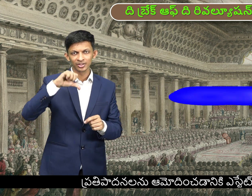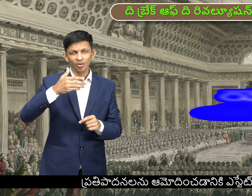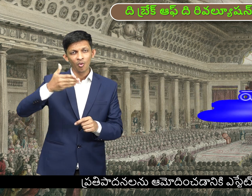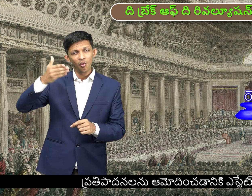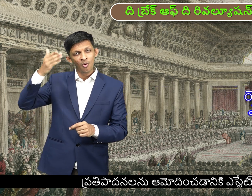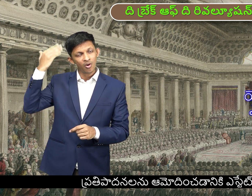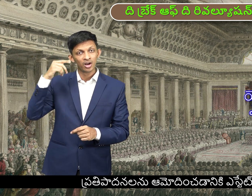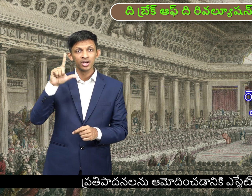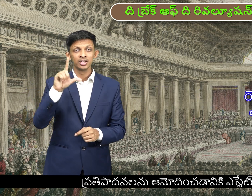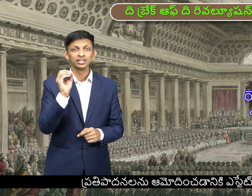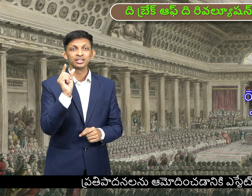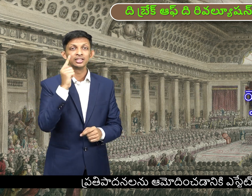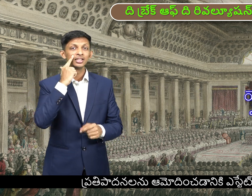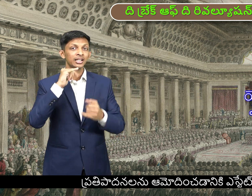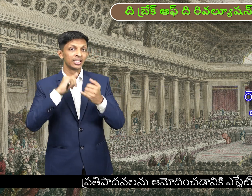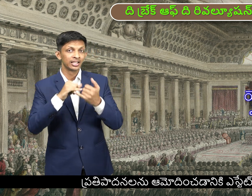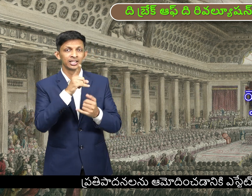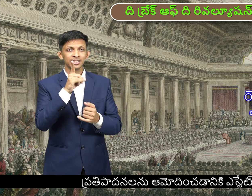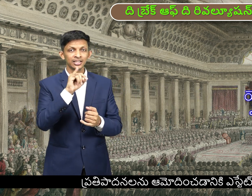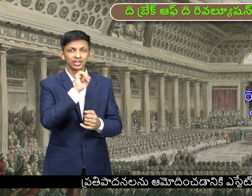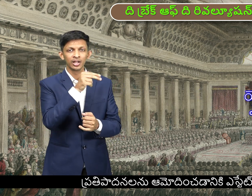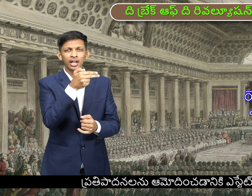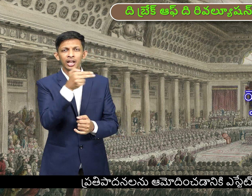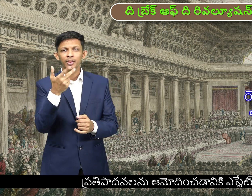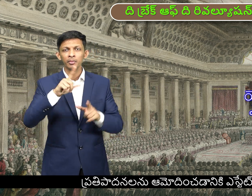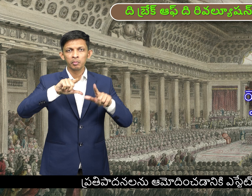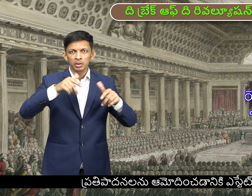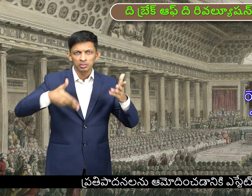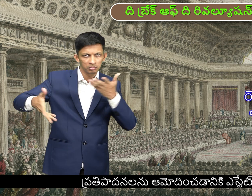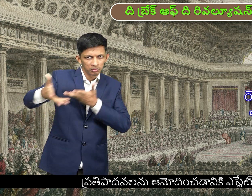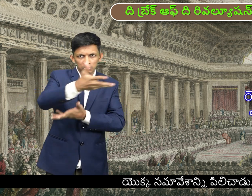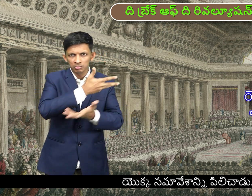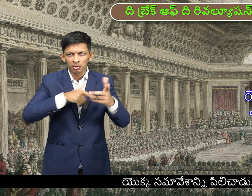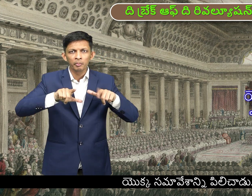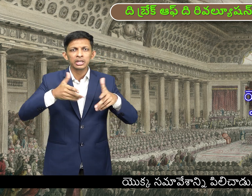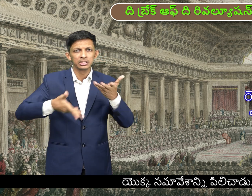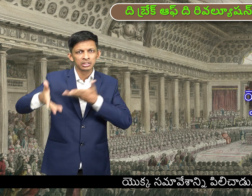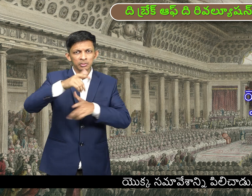పన్నుల ప్రతిపాదనలను ఆమోదించటానికి ఎస్టేట్స్ జనరల్ యొక్క సమావేశాన్ని పిలిచాడు.